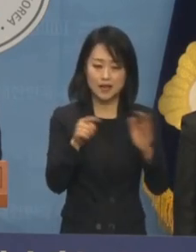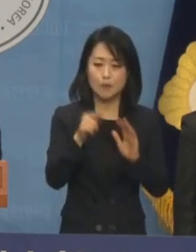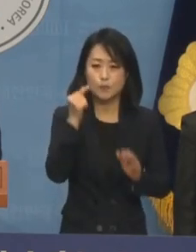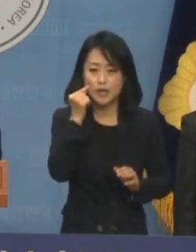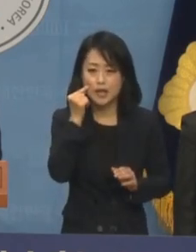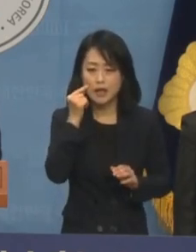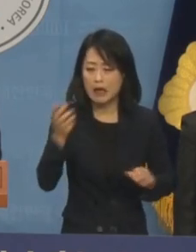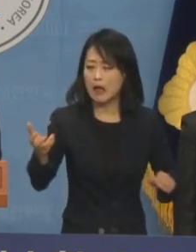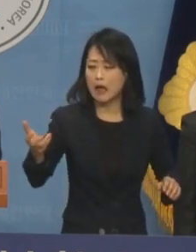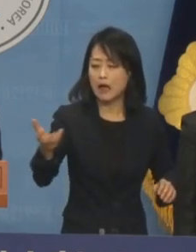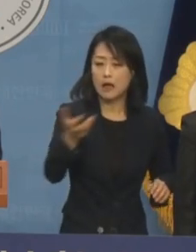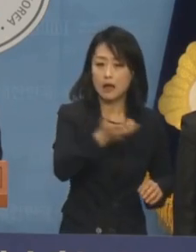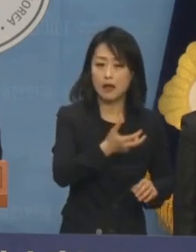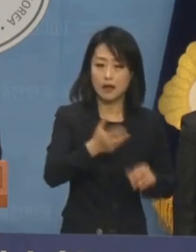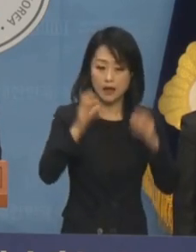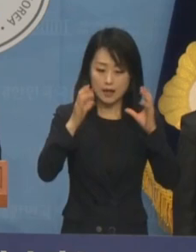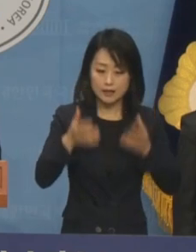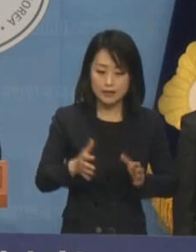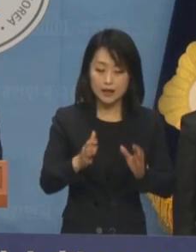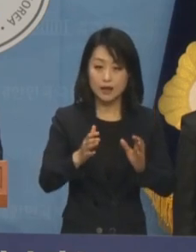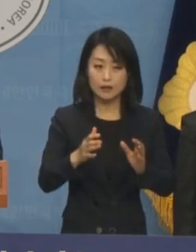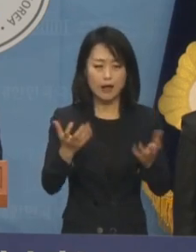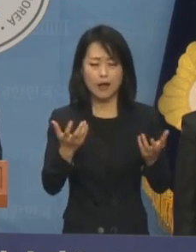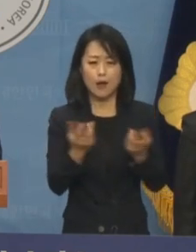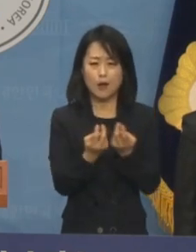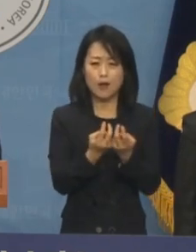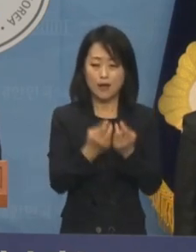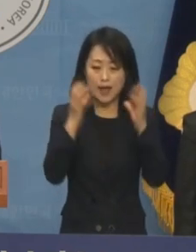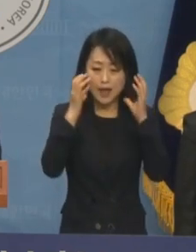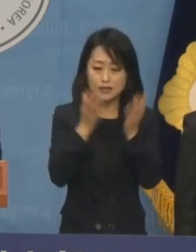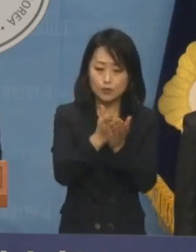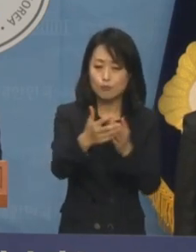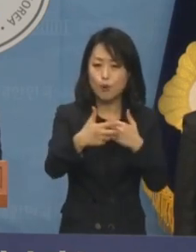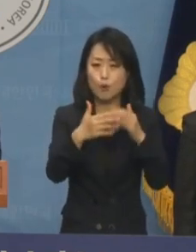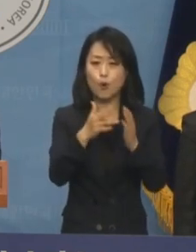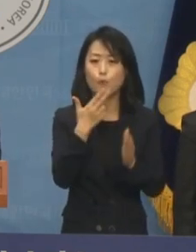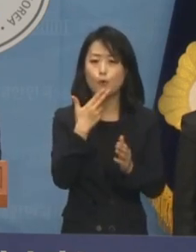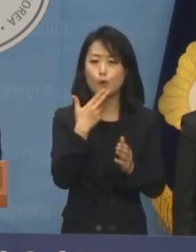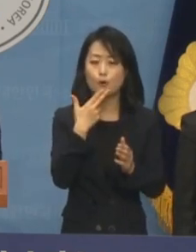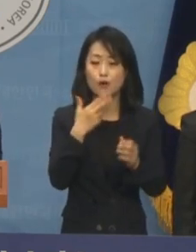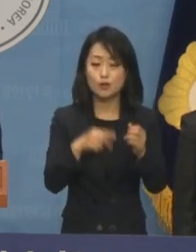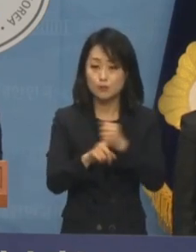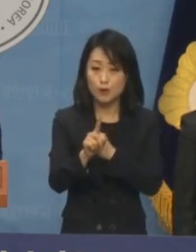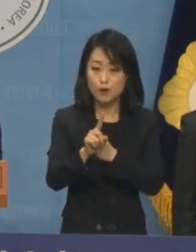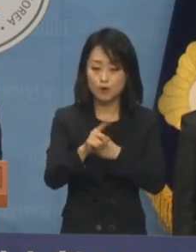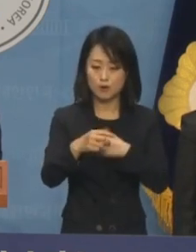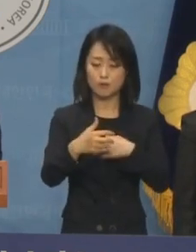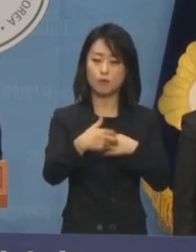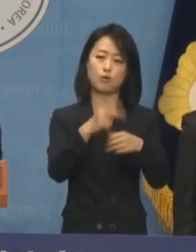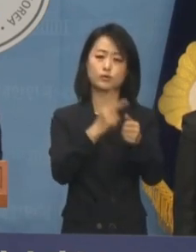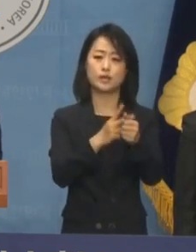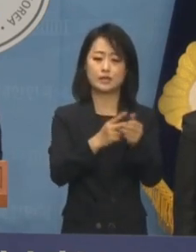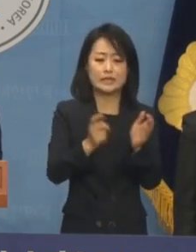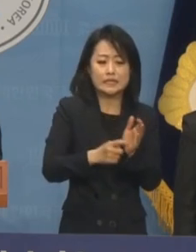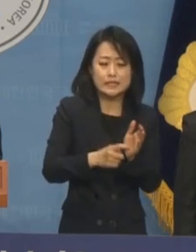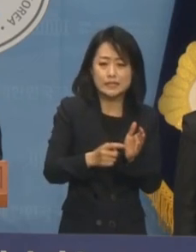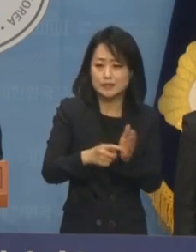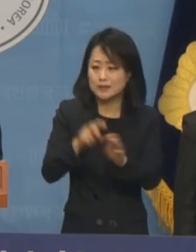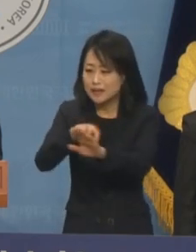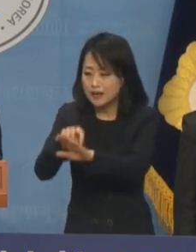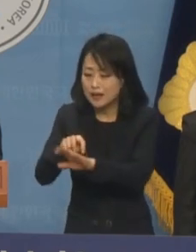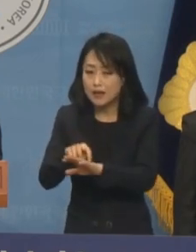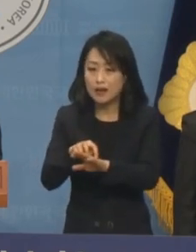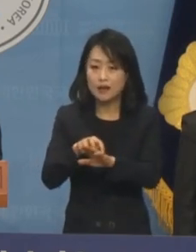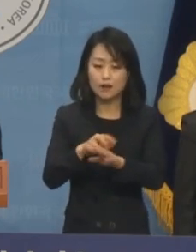대란이 심화되는 이유는 힘들게 응급 환자, 중환자를 보는 의사에 비해 당직도 없고 경증 환자를